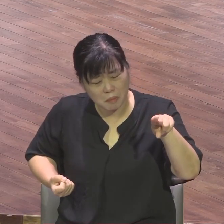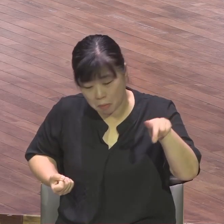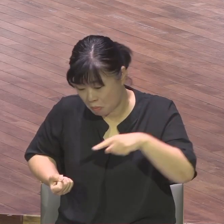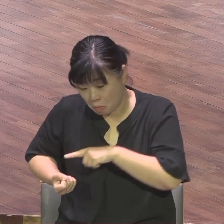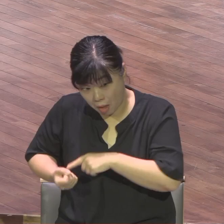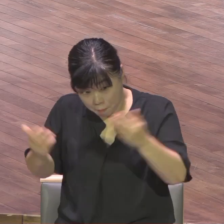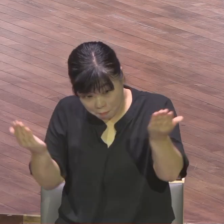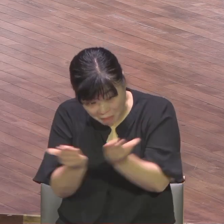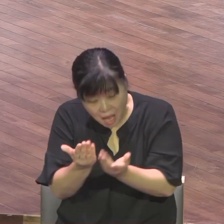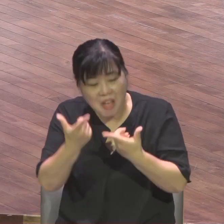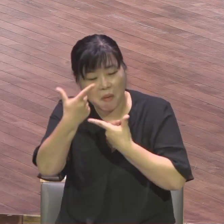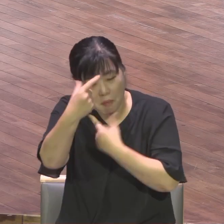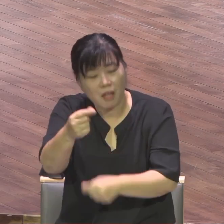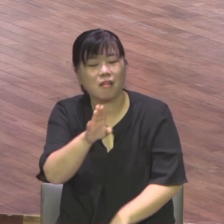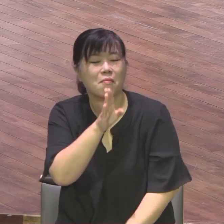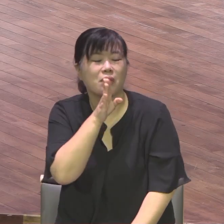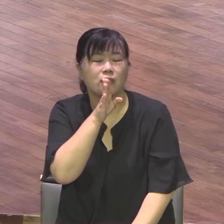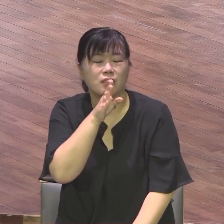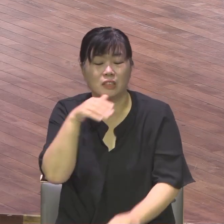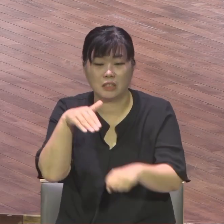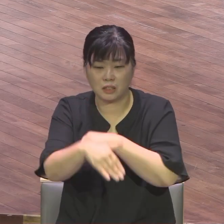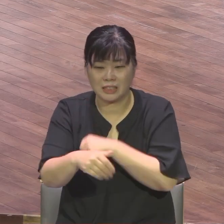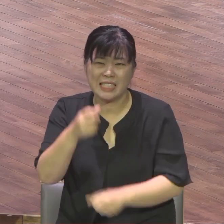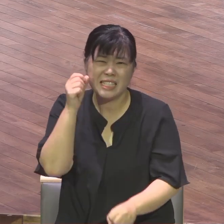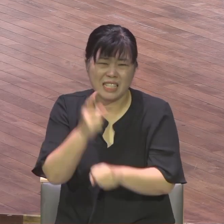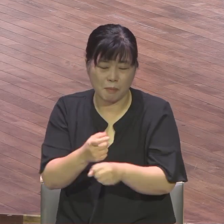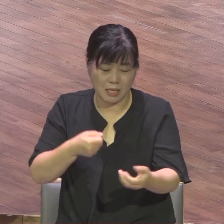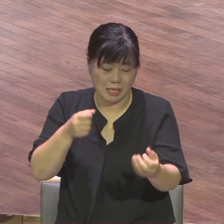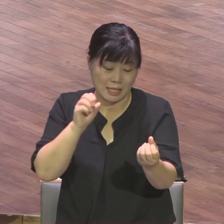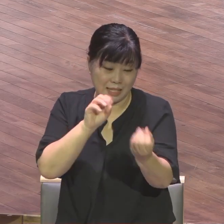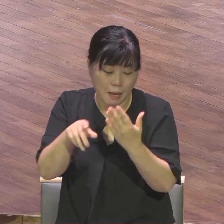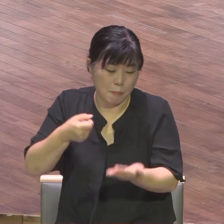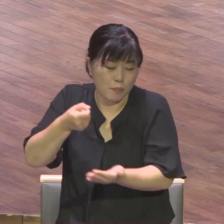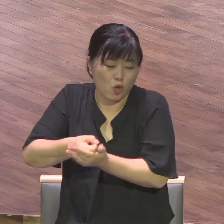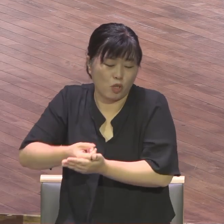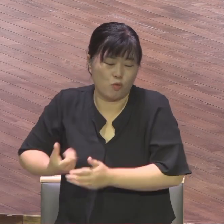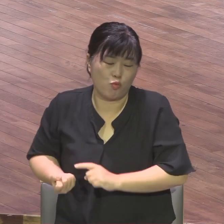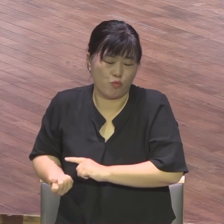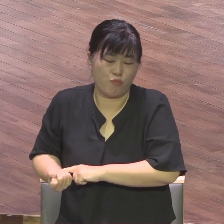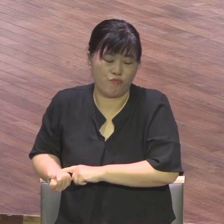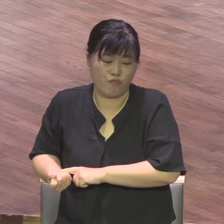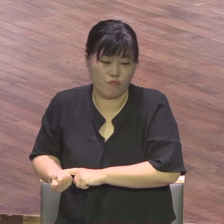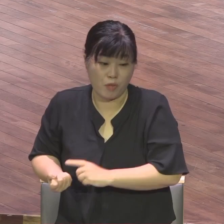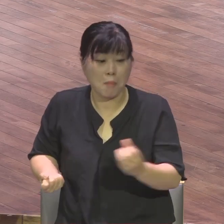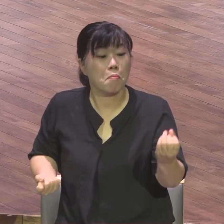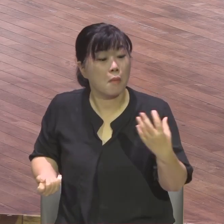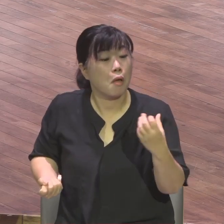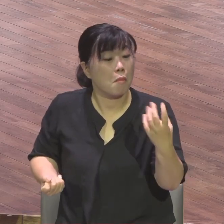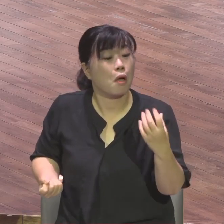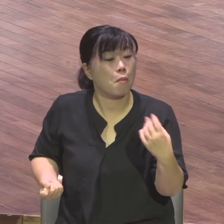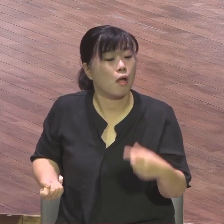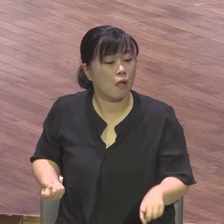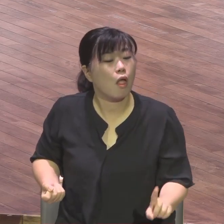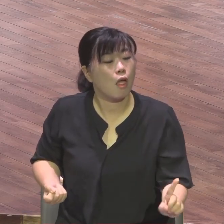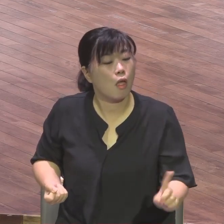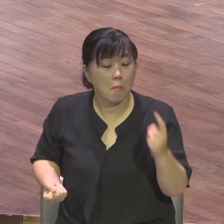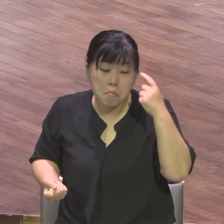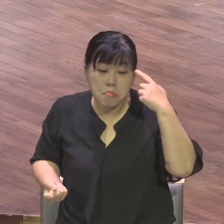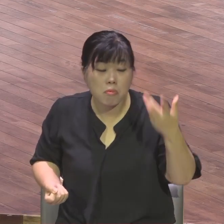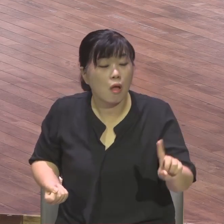자기 자신이 듣고 싶은 대답만 미리 정해놓고 상대방에게